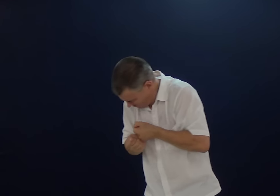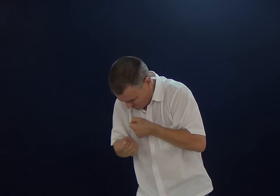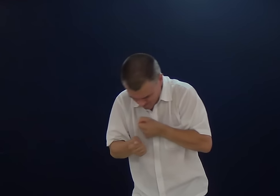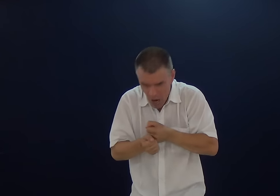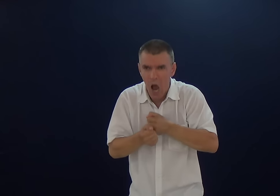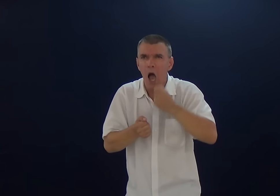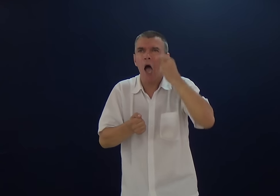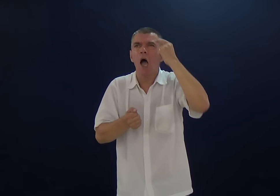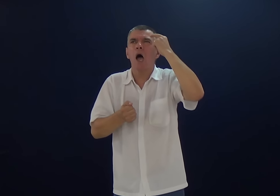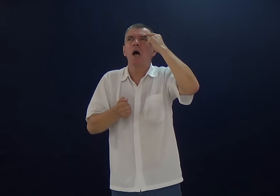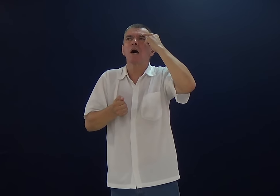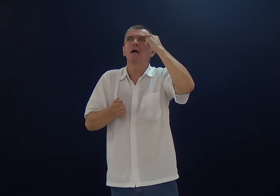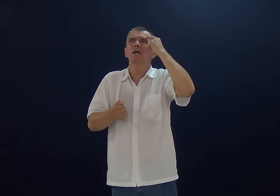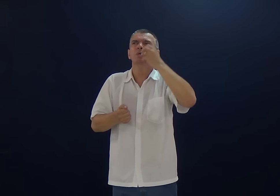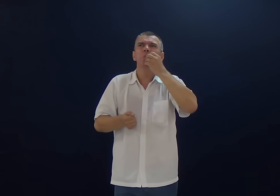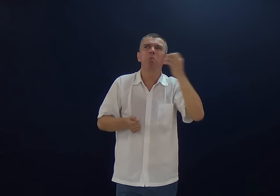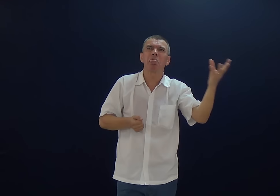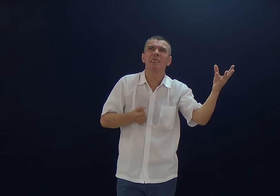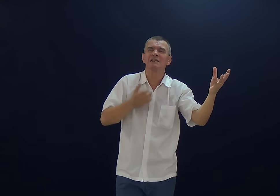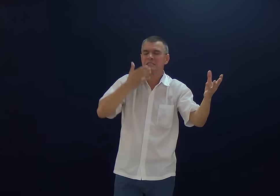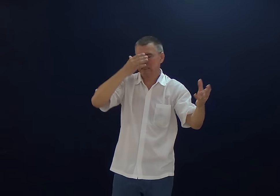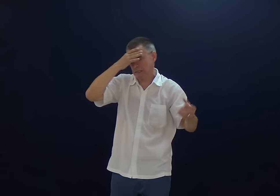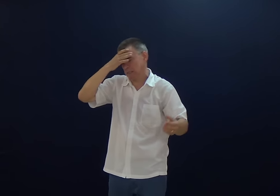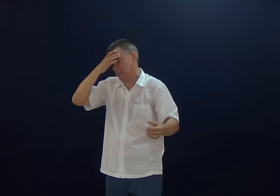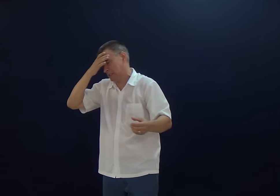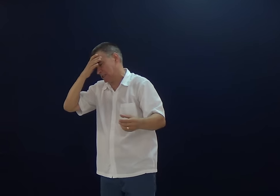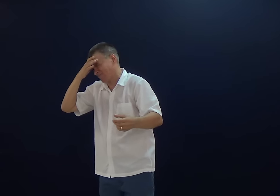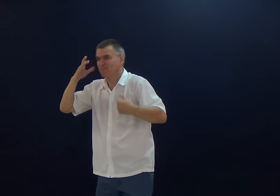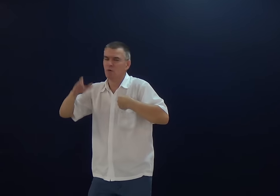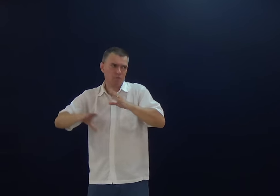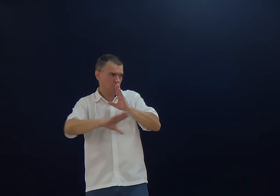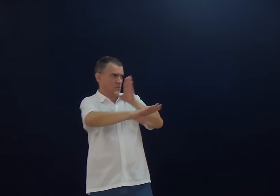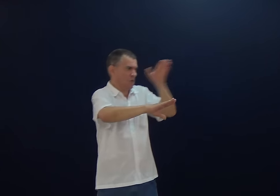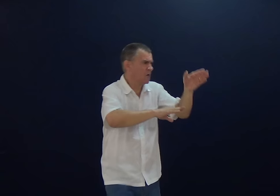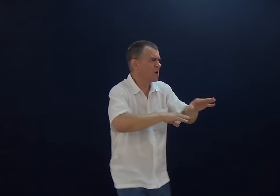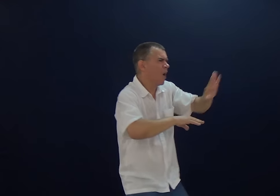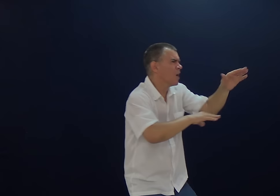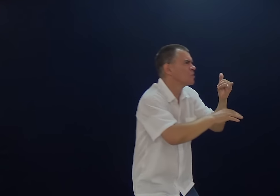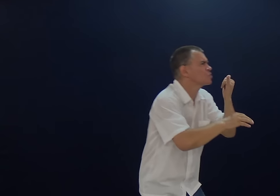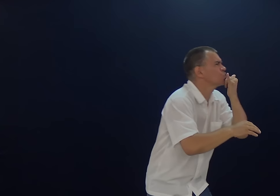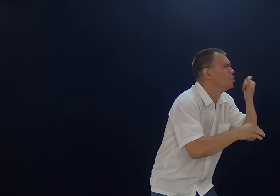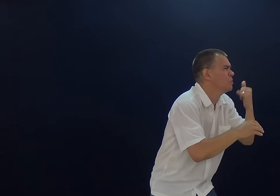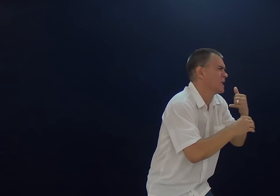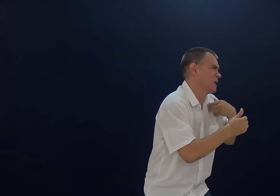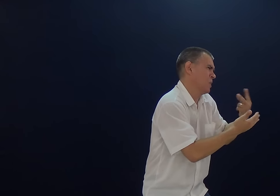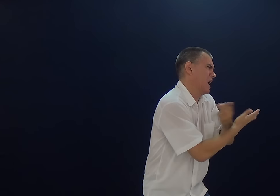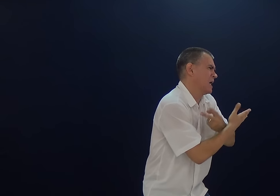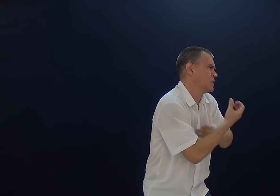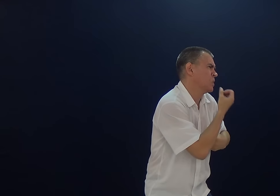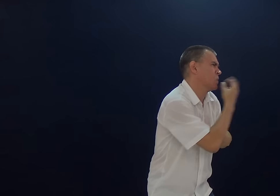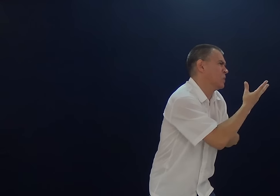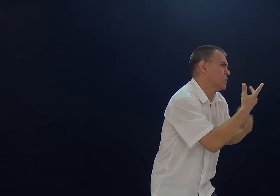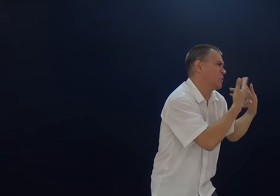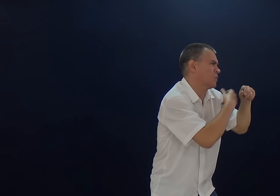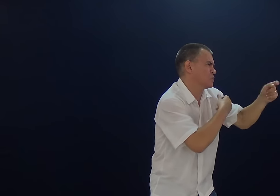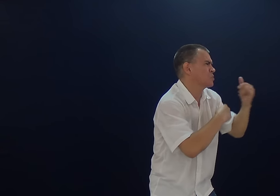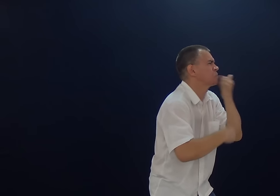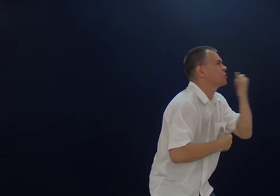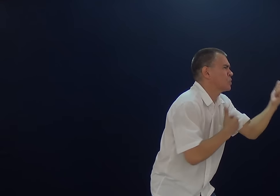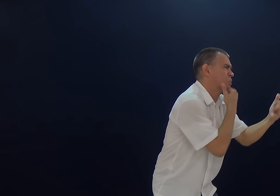incêndio mas hoje minhas reflexões me fazem mudar de atitude já tive que pedir